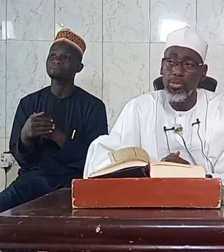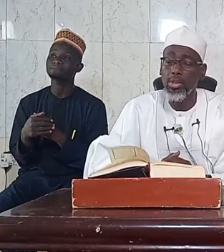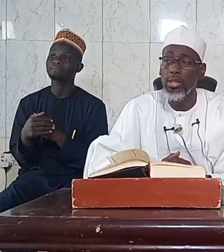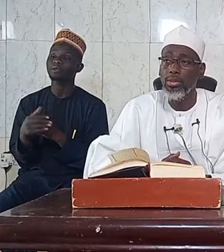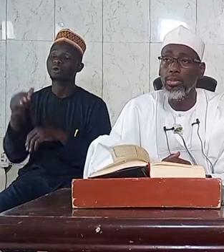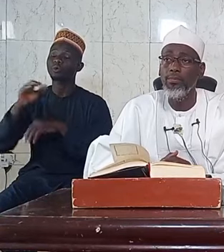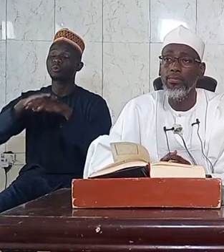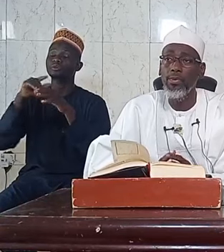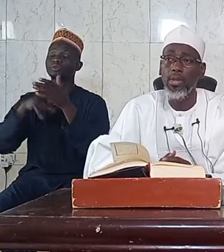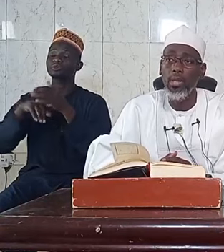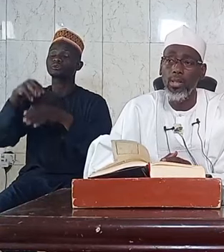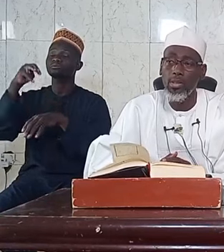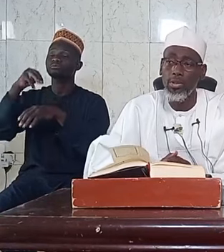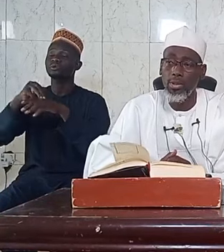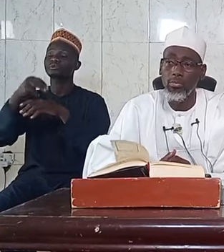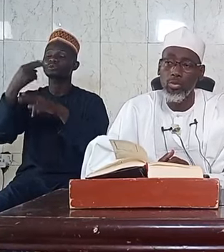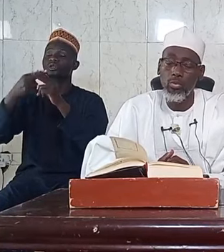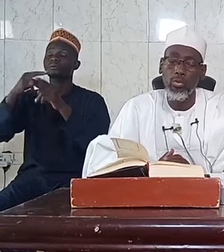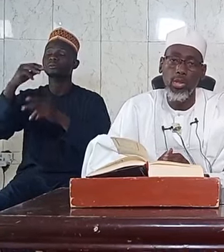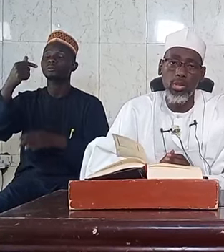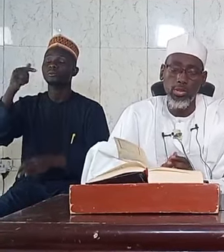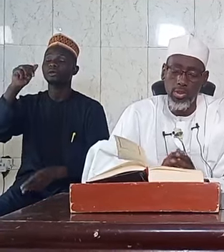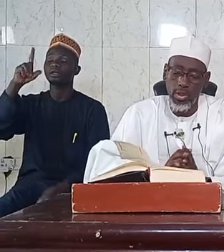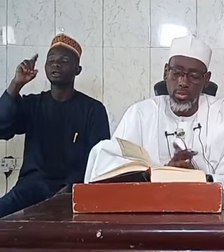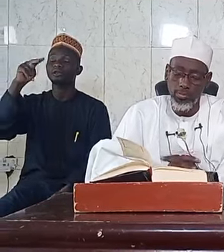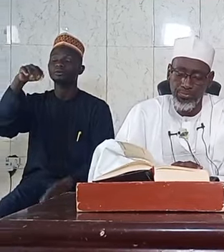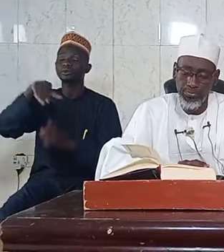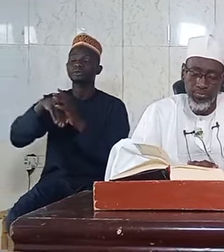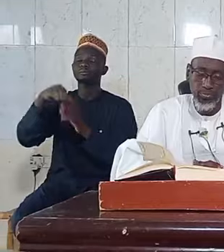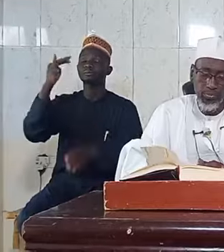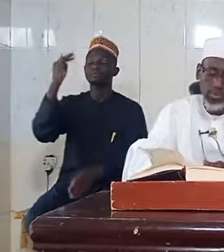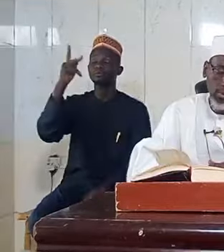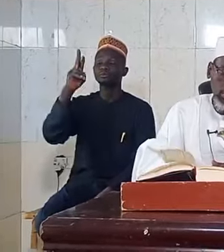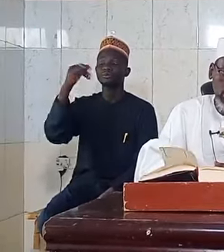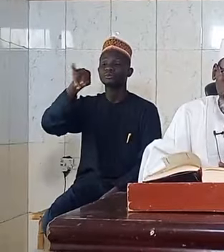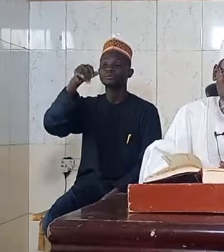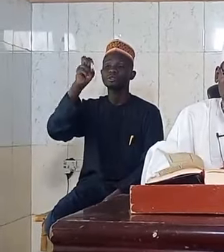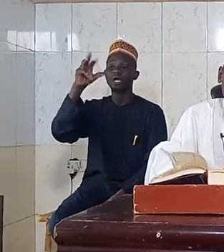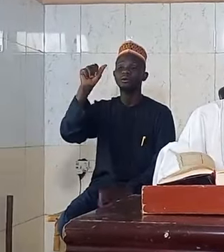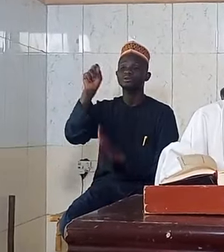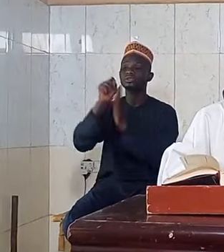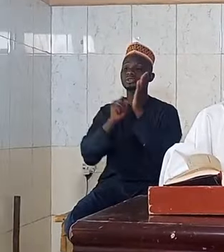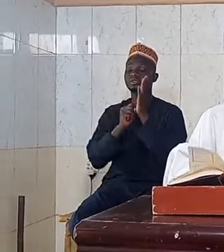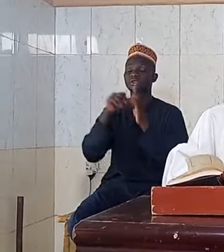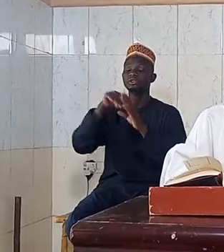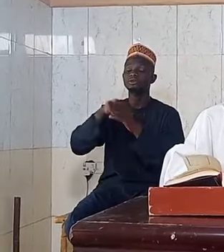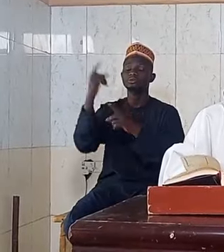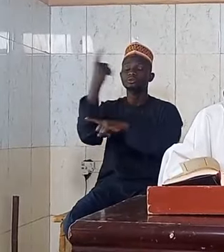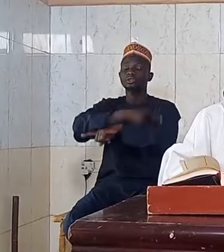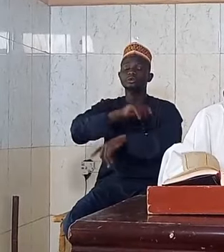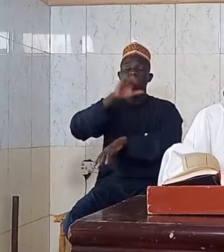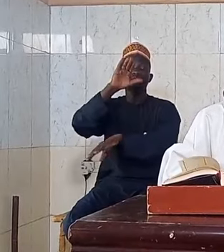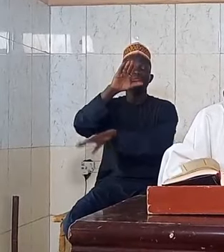wannan masallaci na galadanci a birnin Kudu a jihar Jigawa a wannan marece na